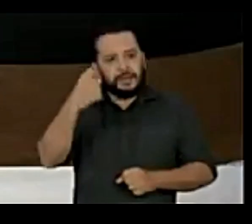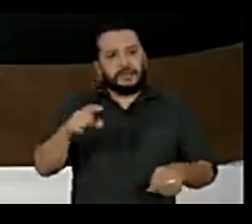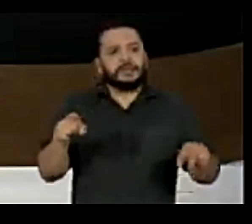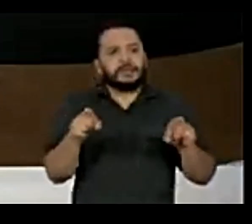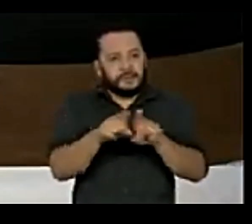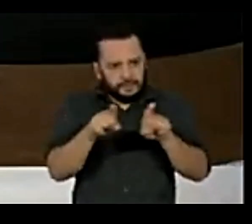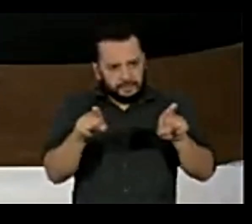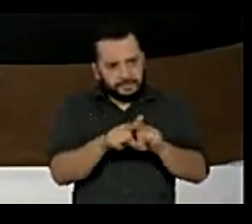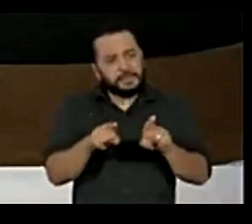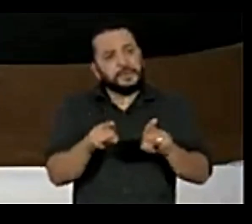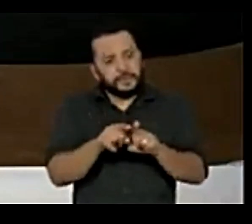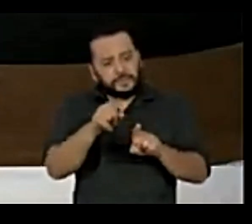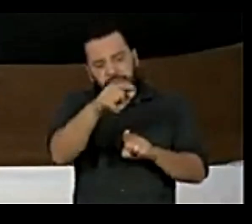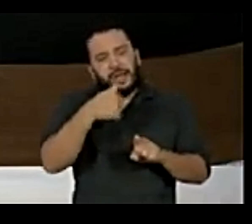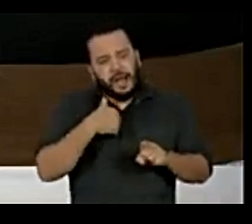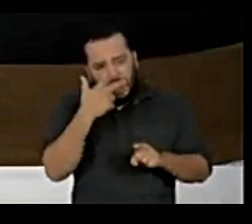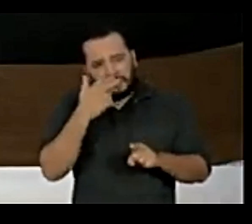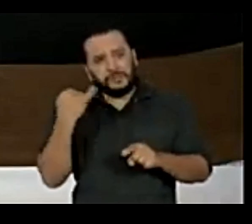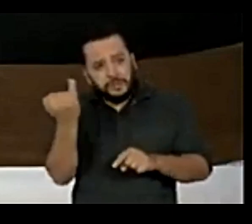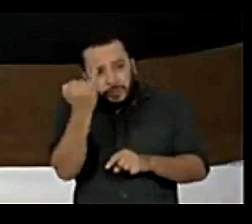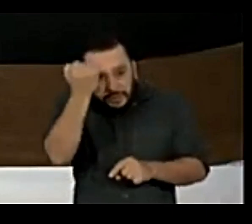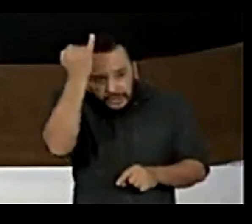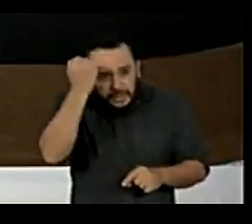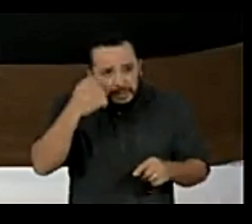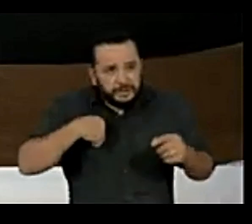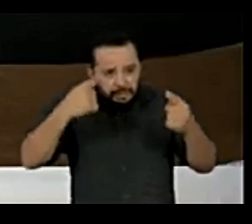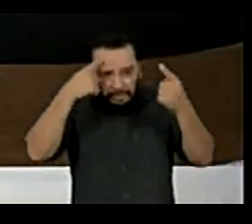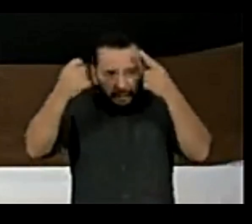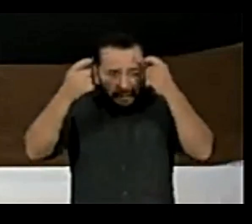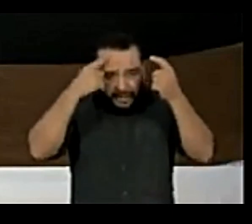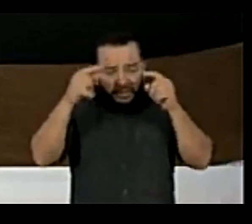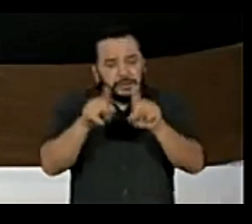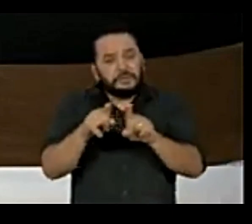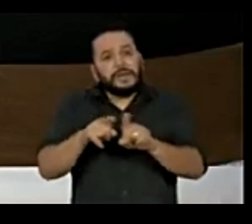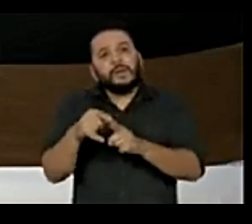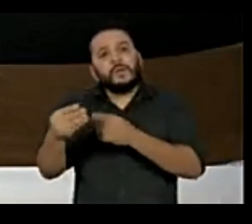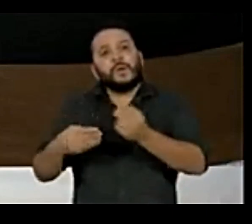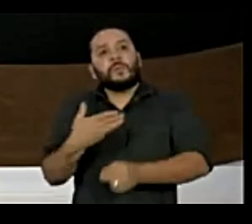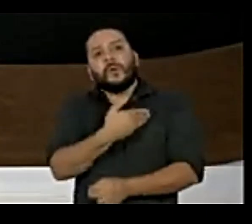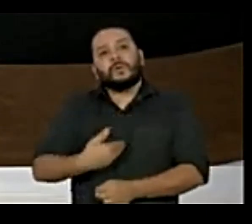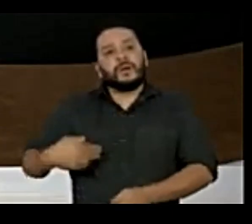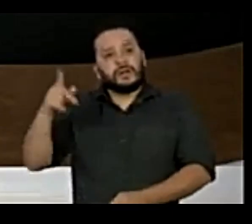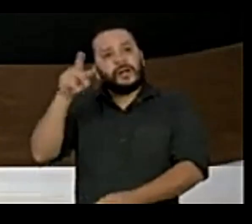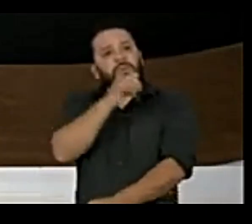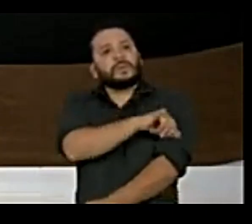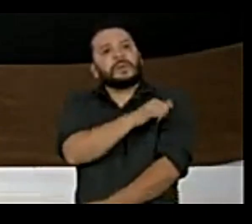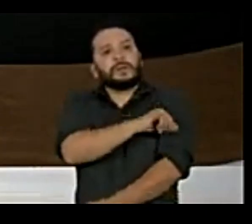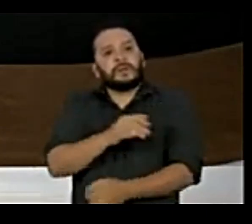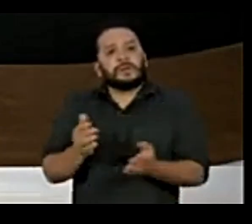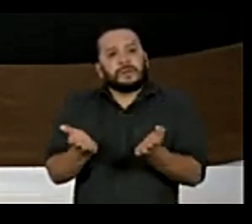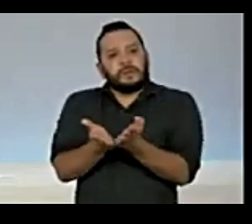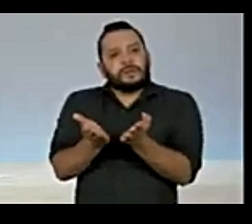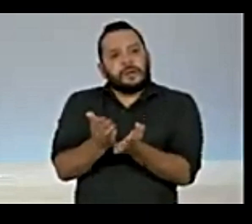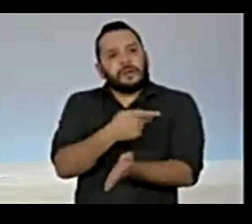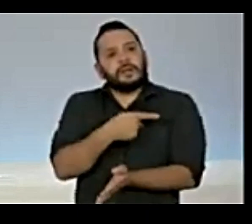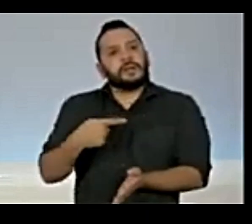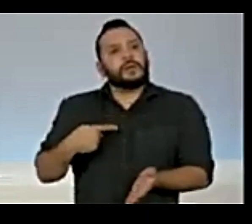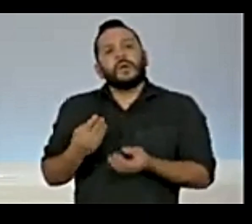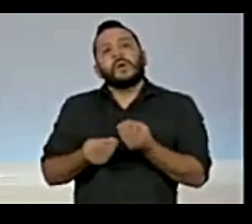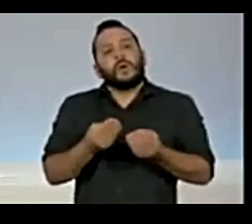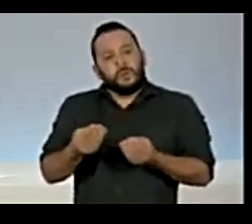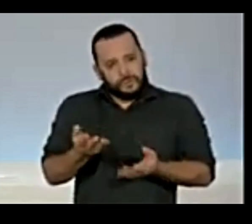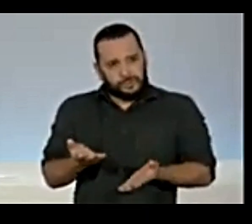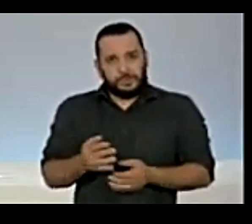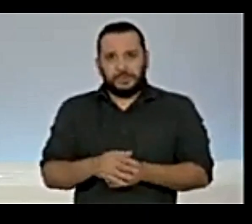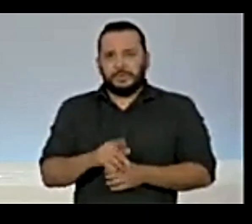que teve um papel? E como você vê o governo do Crivella para ficar ainda na questão religiosa? Deixa eu só emendar uma nessa pergunta